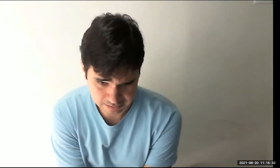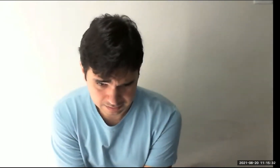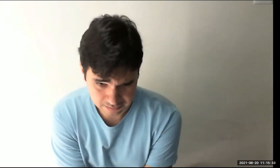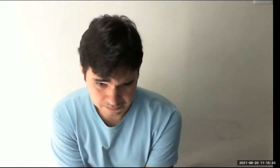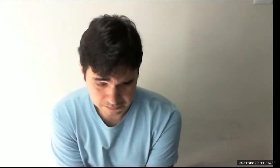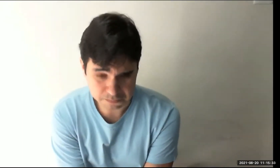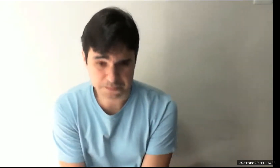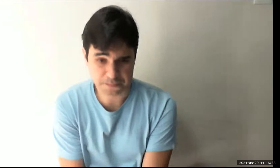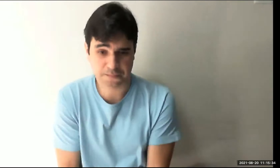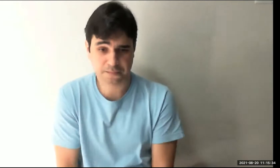Oi.